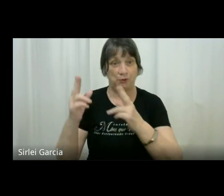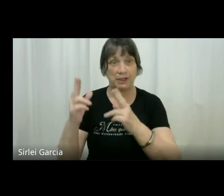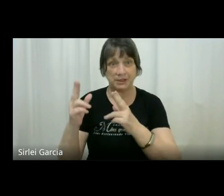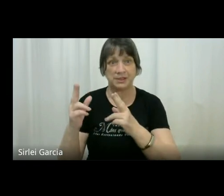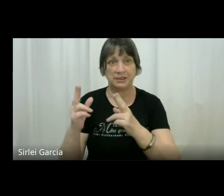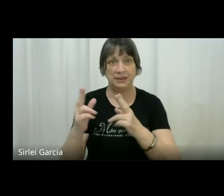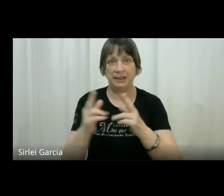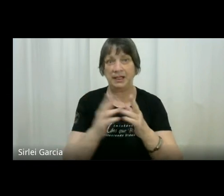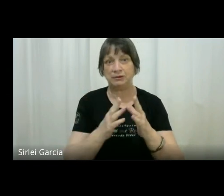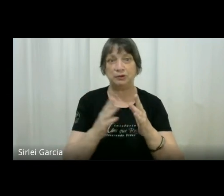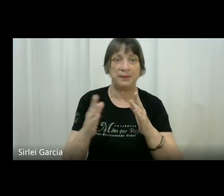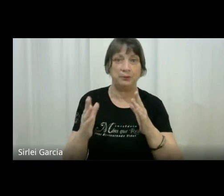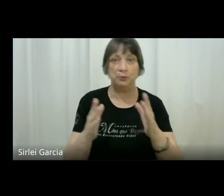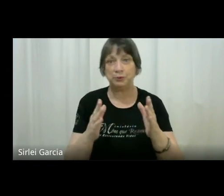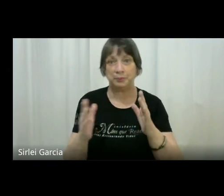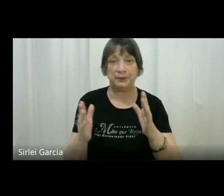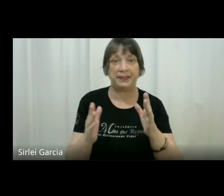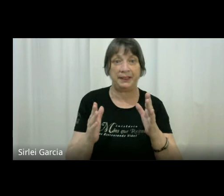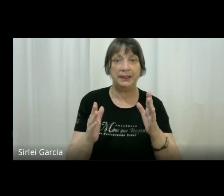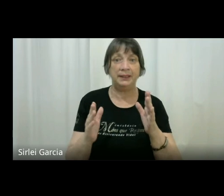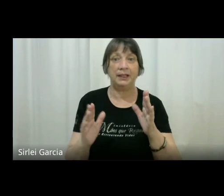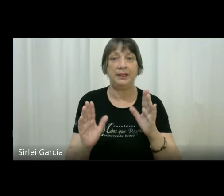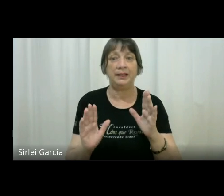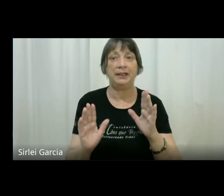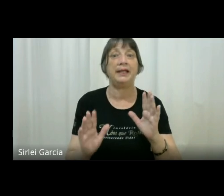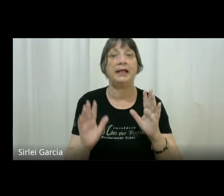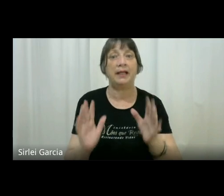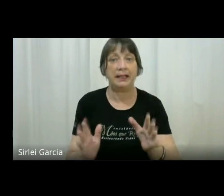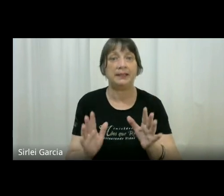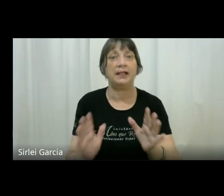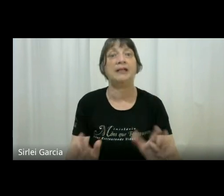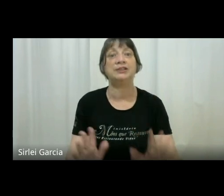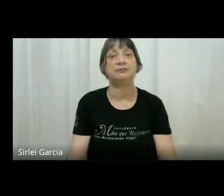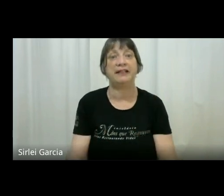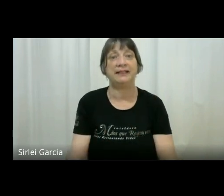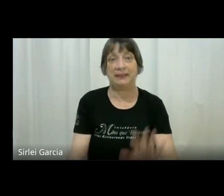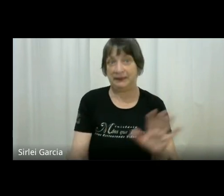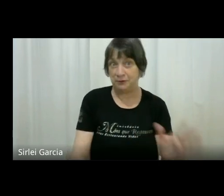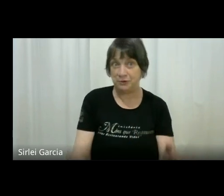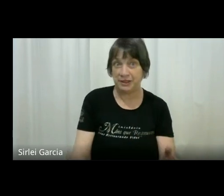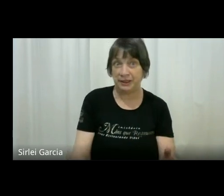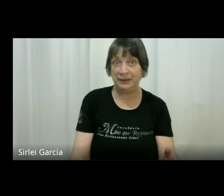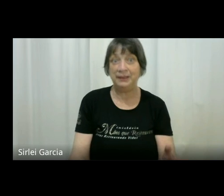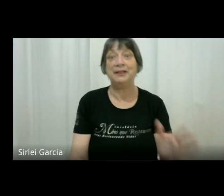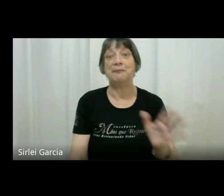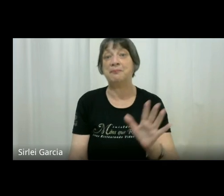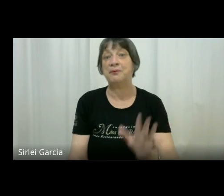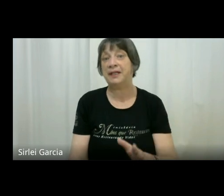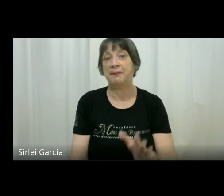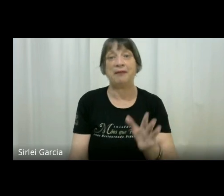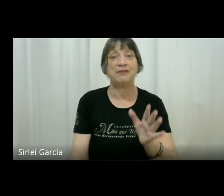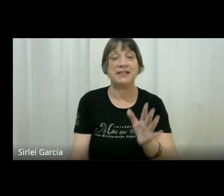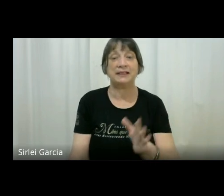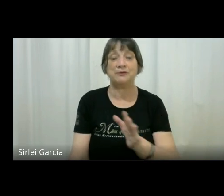pequenos cortes, né, de 1 minuto, por aí, e aí a gente vai tentar traduzir. Mas por